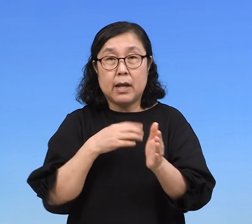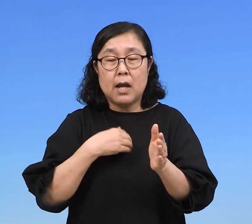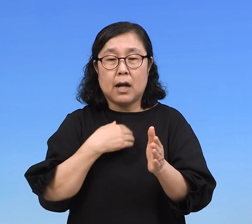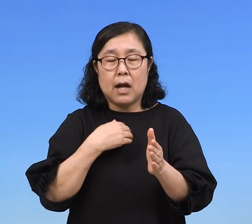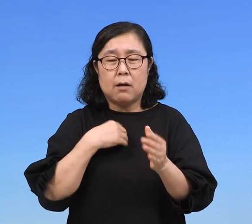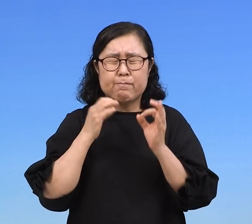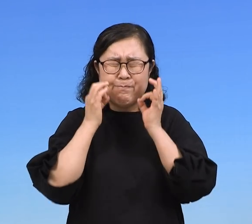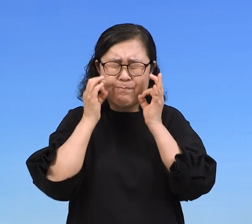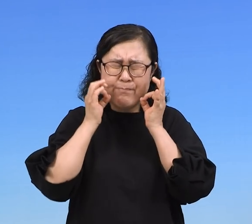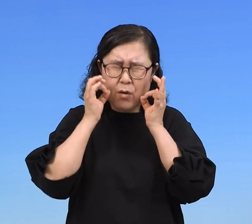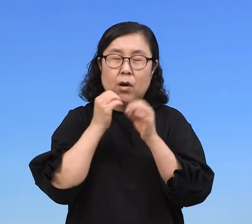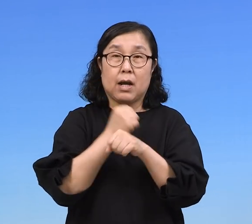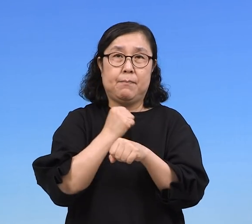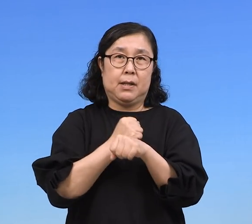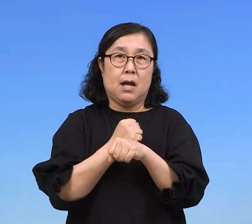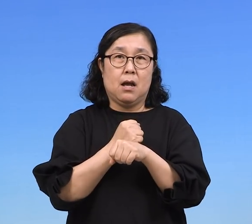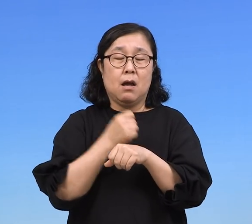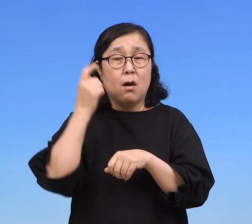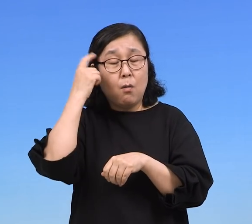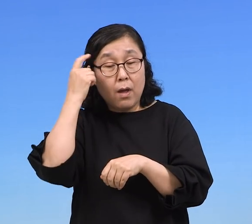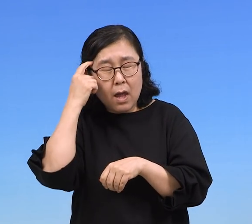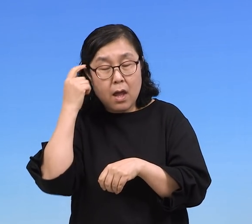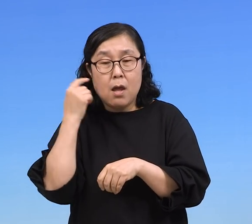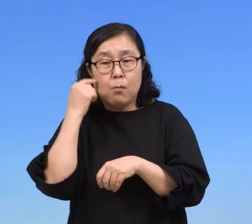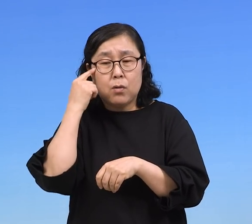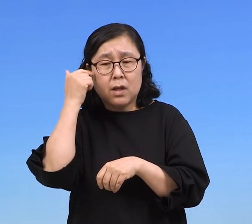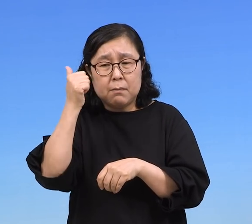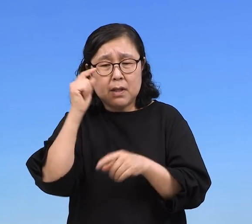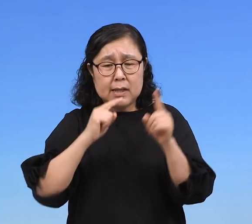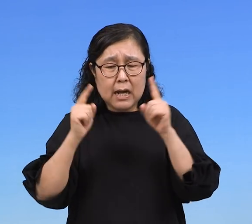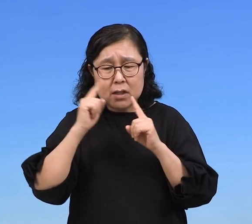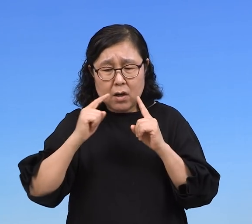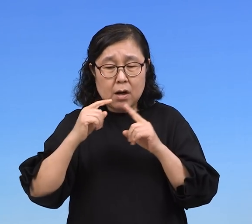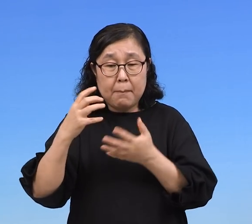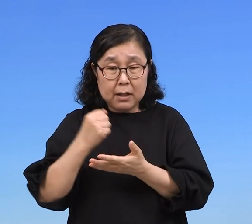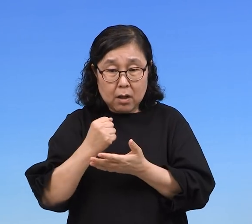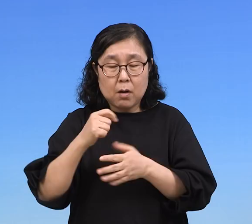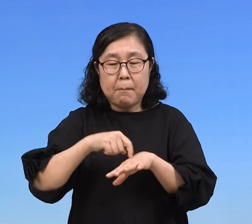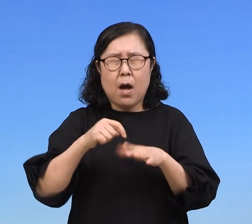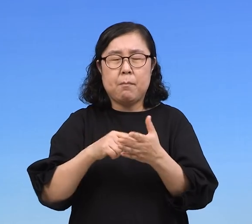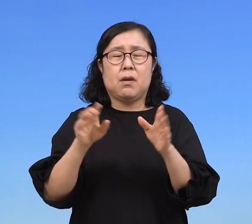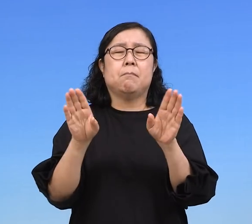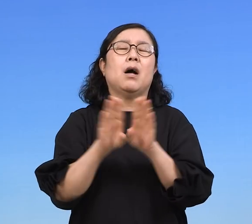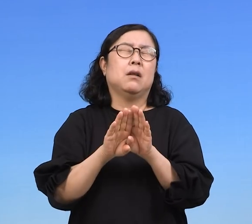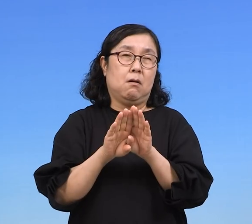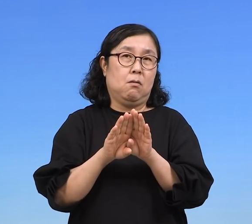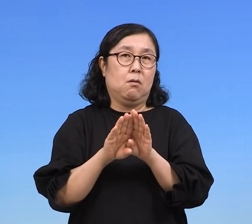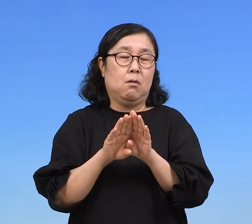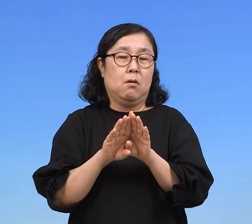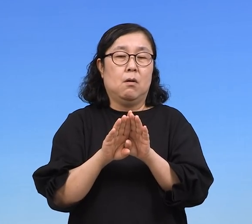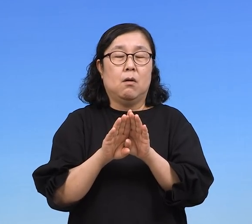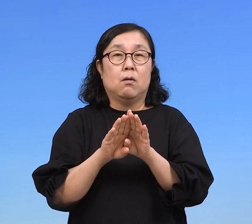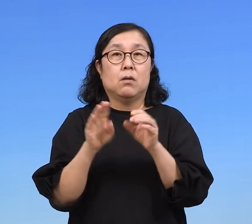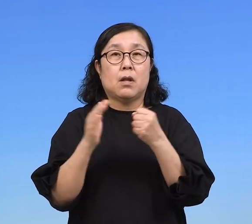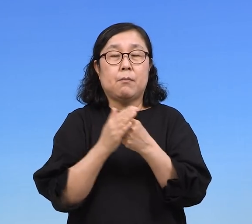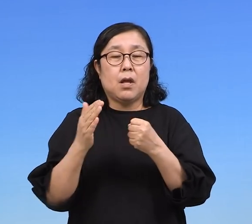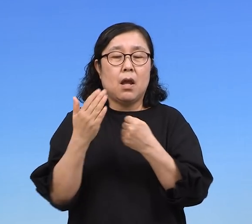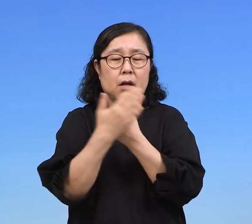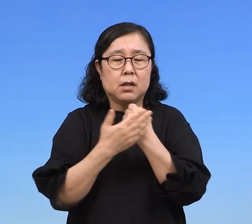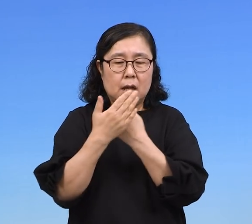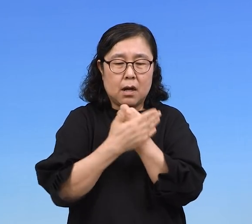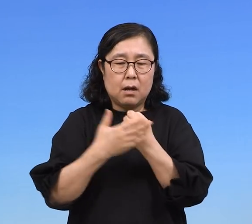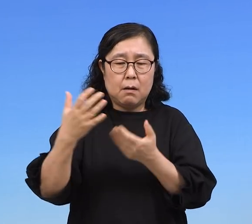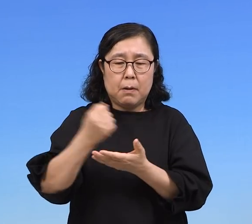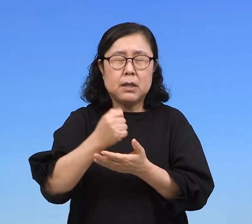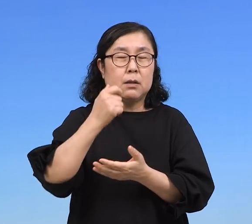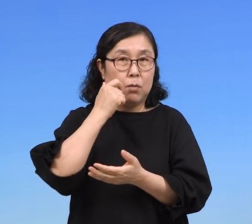애씁니까? 목사한테 상처를 받으면 마음이 다쳐버리기 때문에 그렇습니다. 말씀을 들을 때 마음이 굳어져서 은혜를